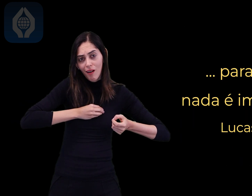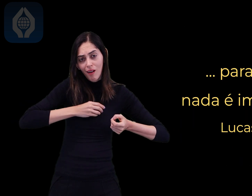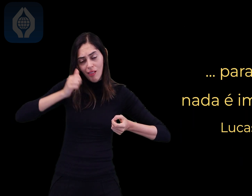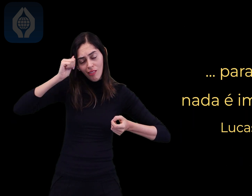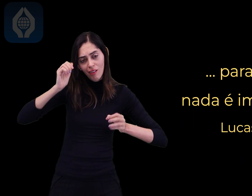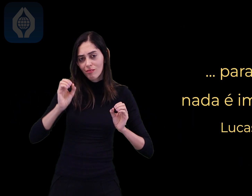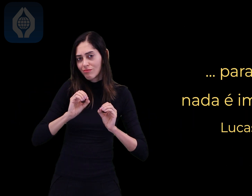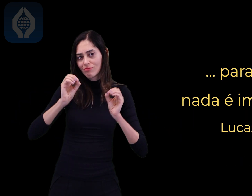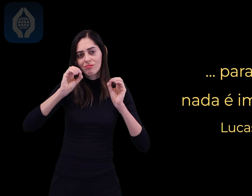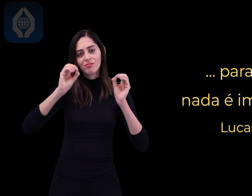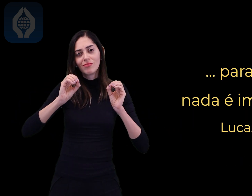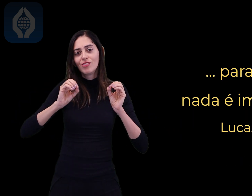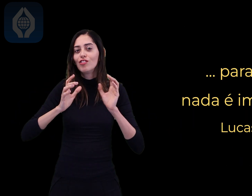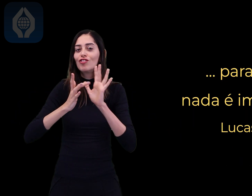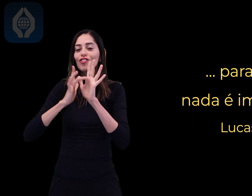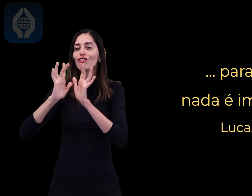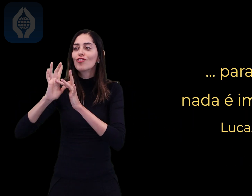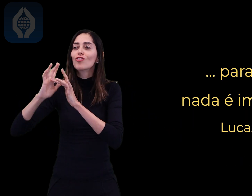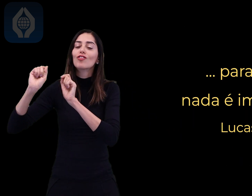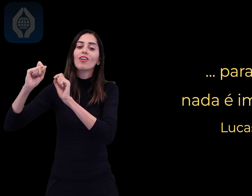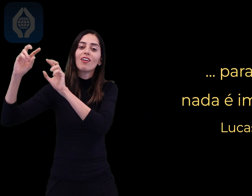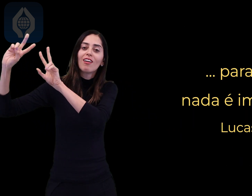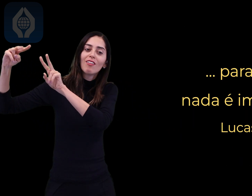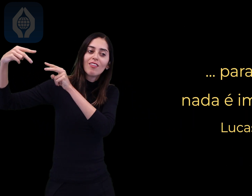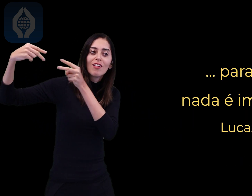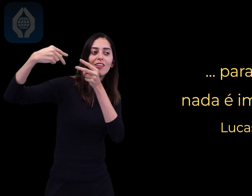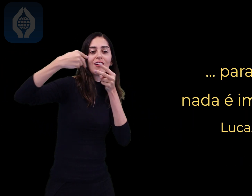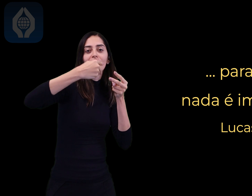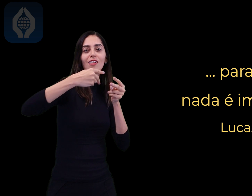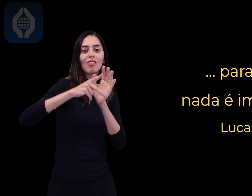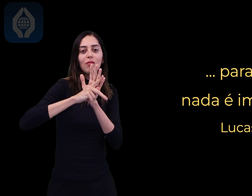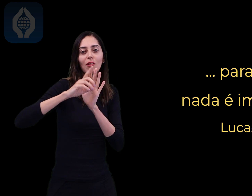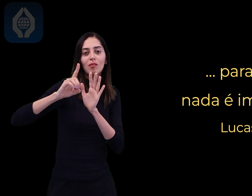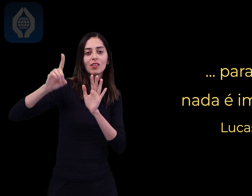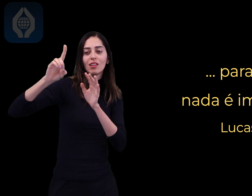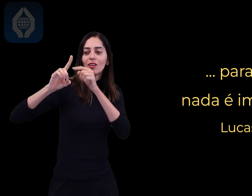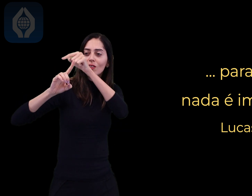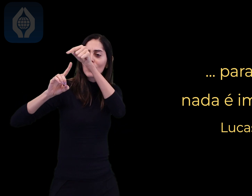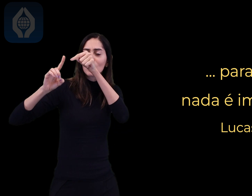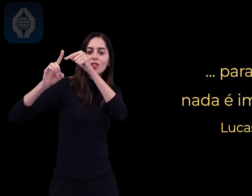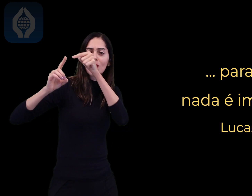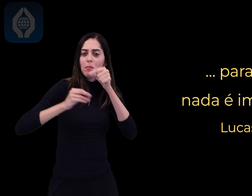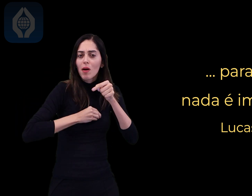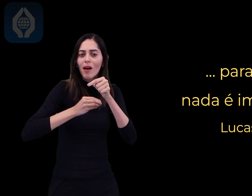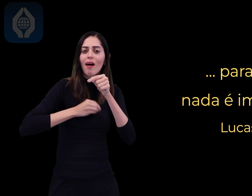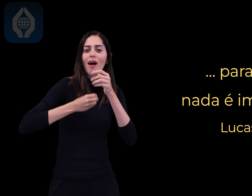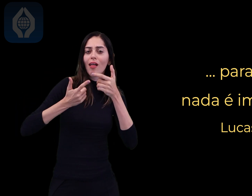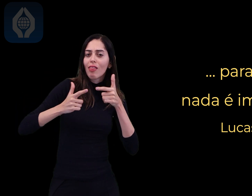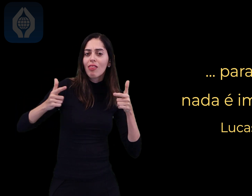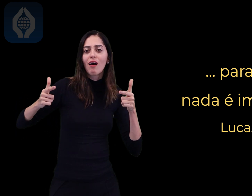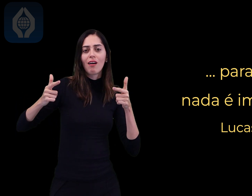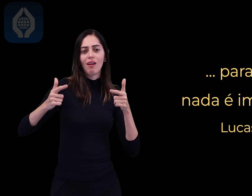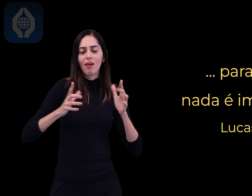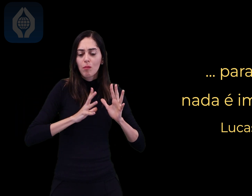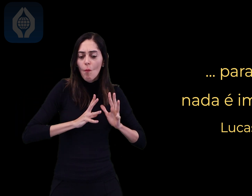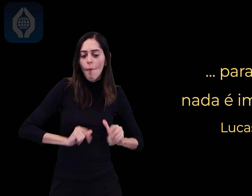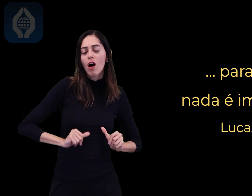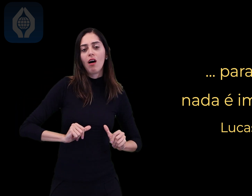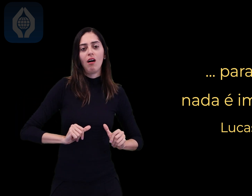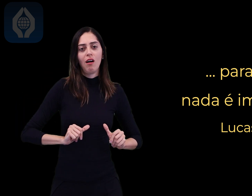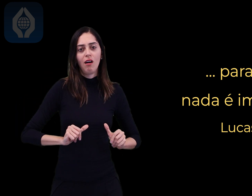Lucas capítulo 1, 36 a 37. Considere, era impossível para uma virgem ter um